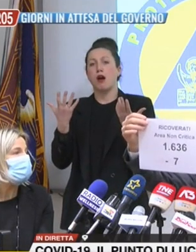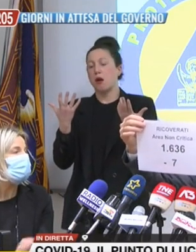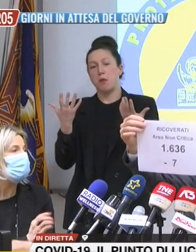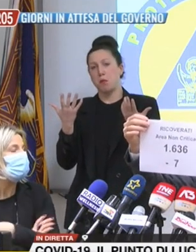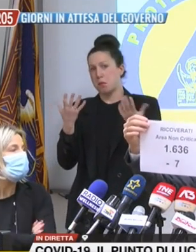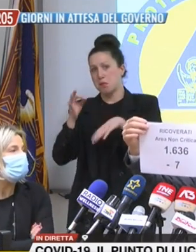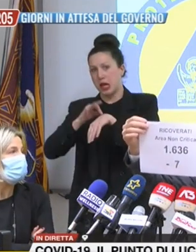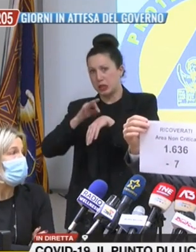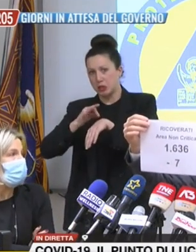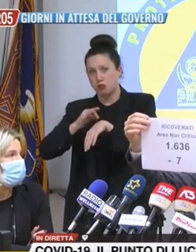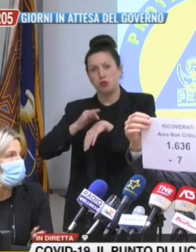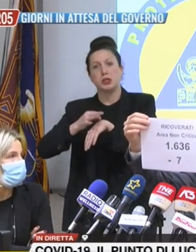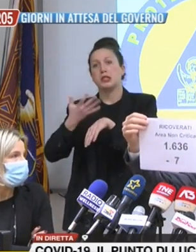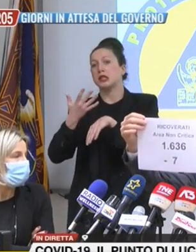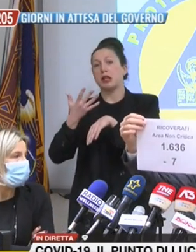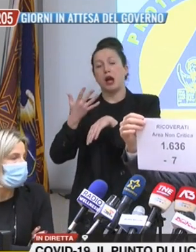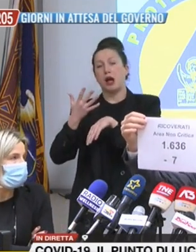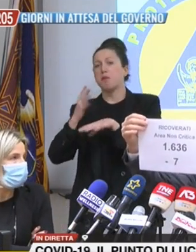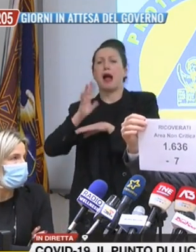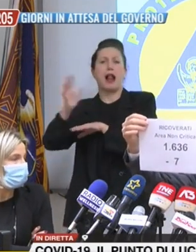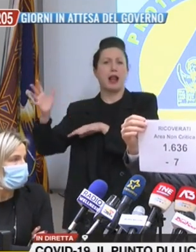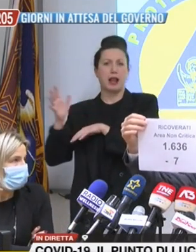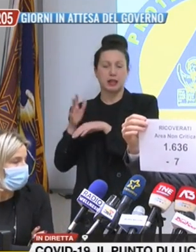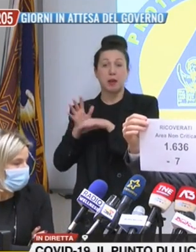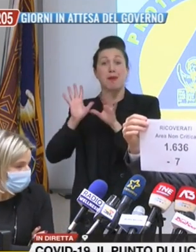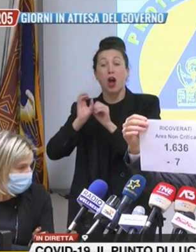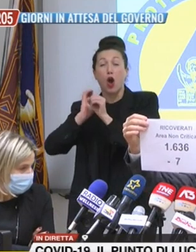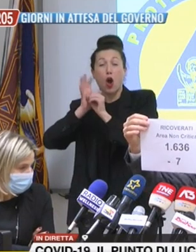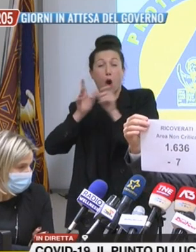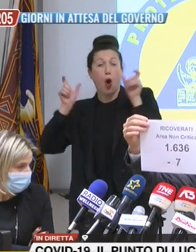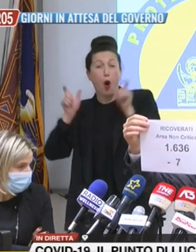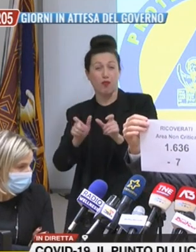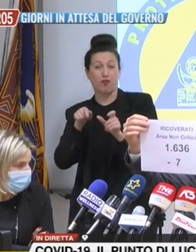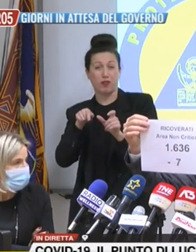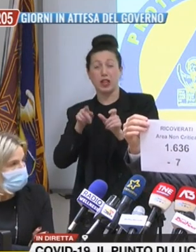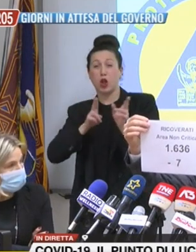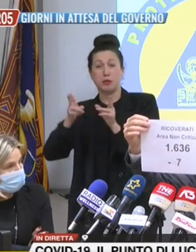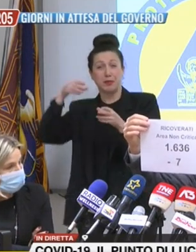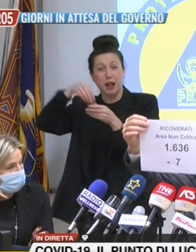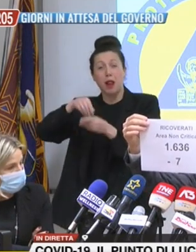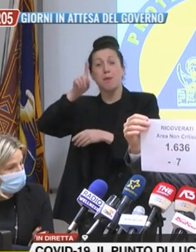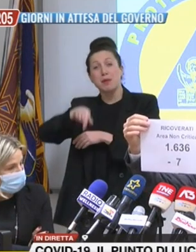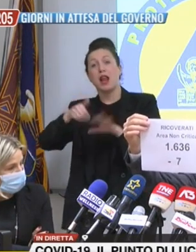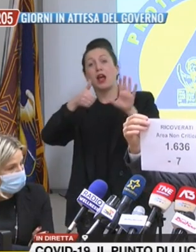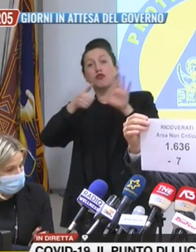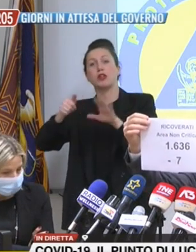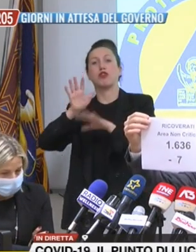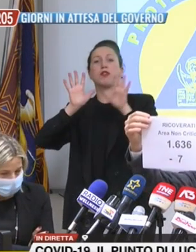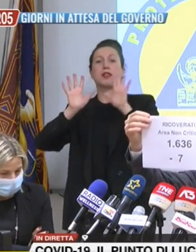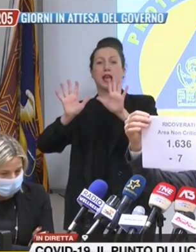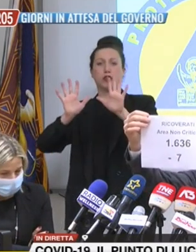in medicina per altri guai, ma di proprio Covid in ospedale, ecco, se volete il dato vero, è 1.110